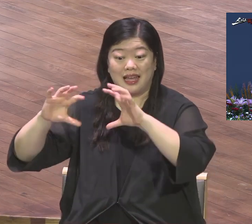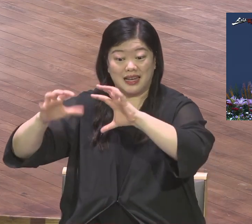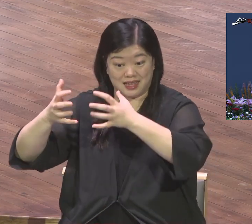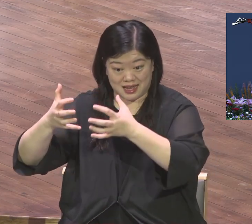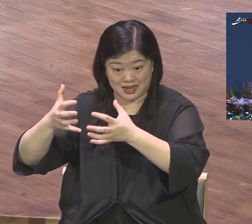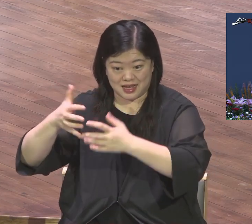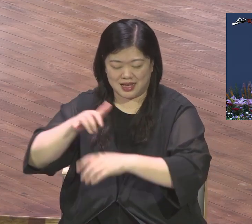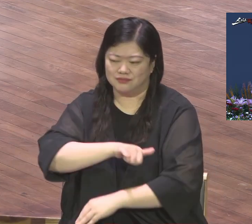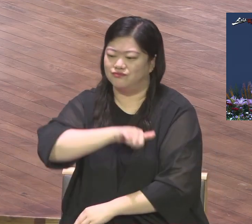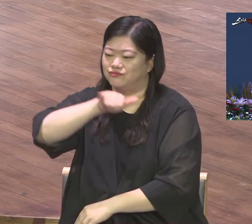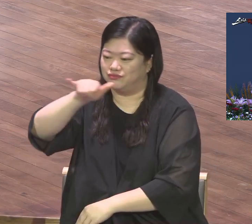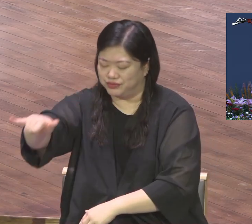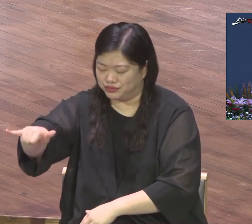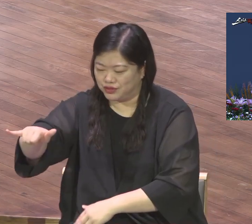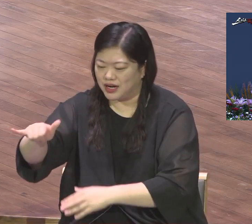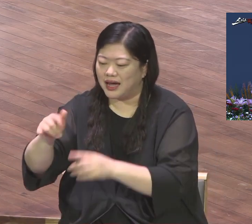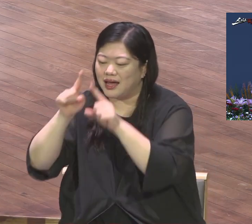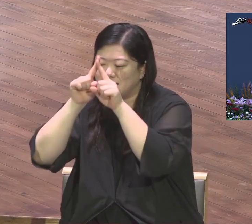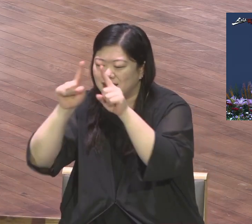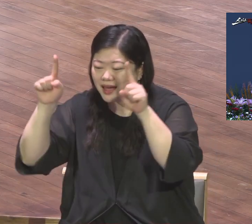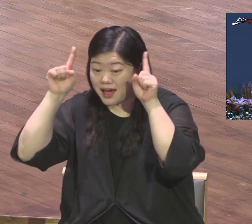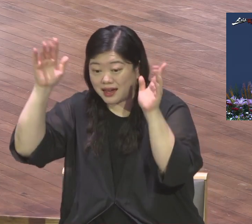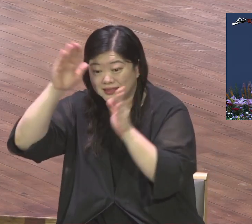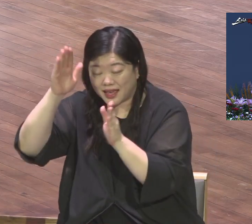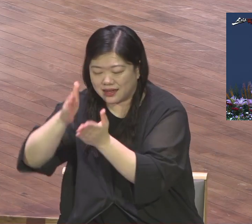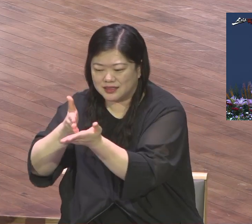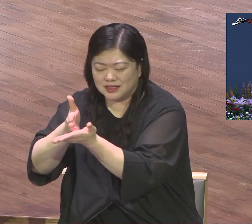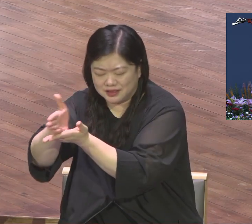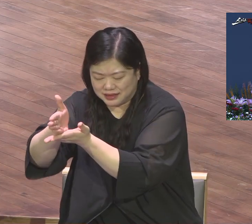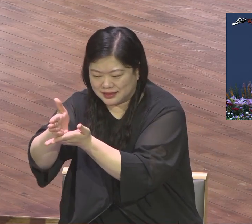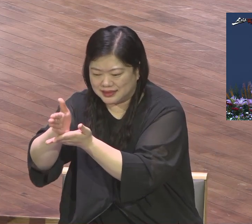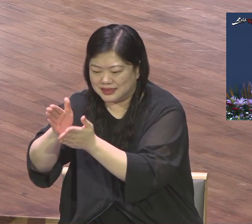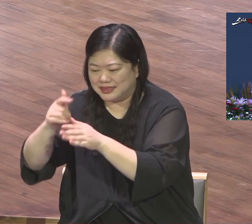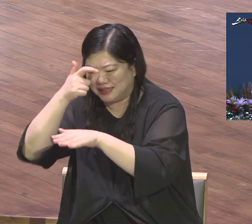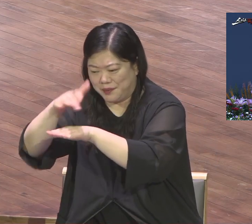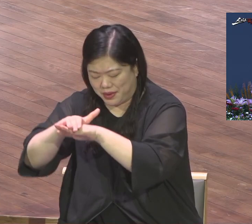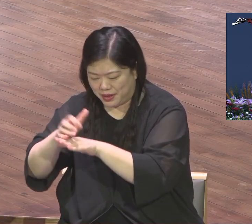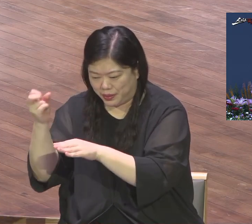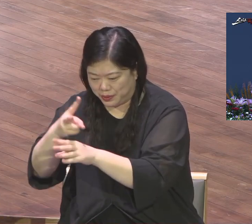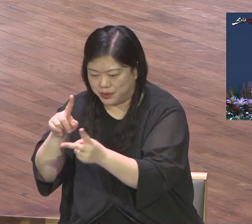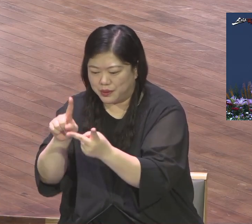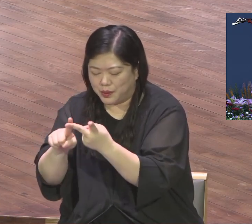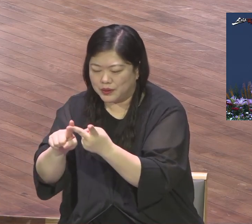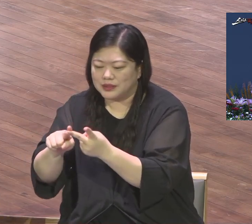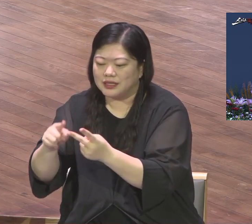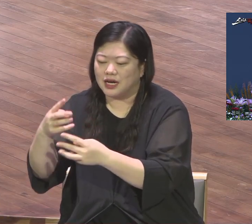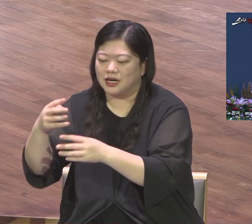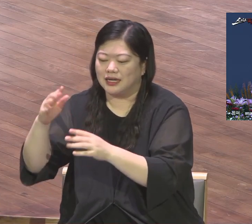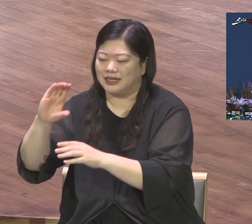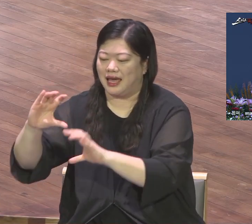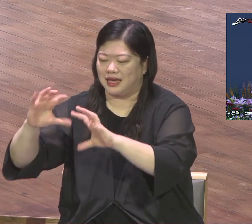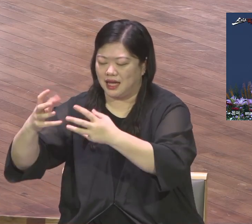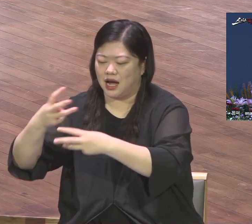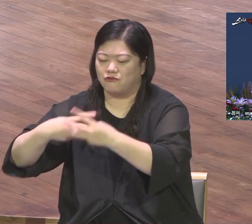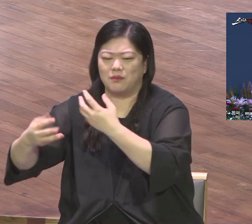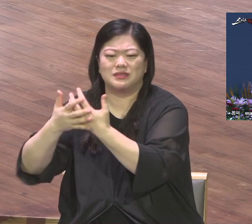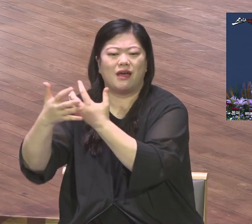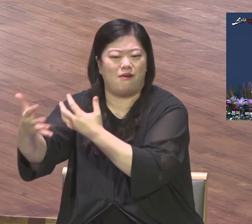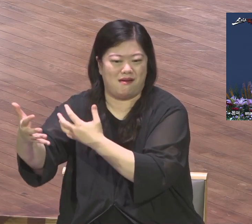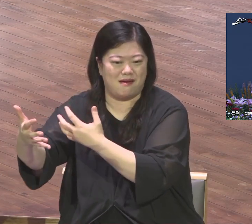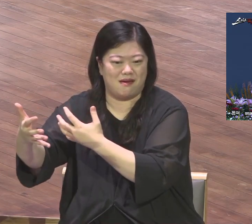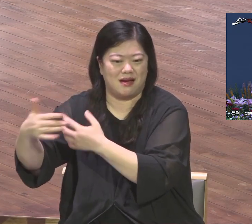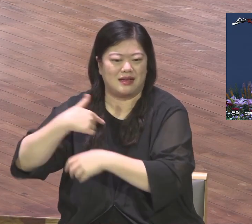렘넌트 대회에서 참석을 하고 했습니다. 그래서 지난 주일을 제가 함께 예배를 못